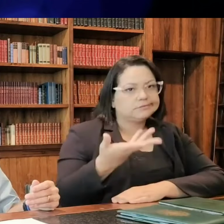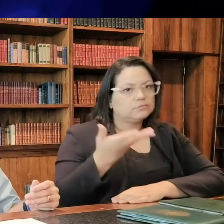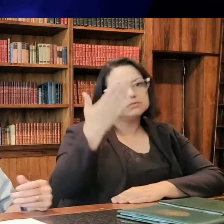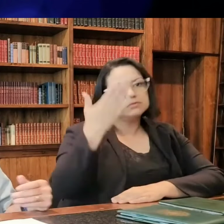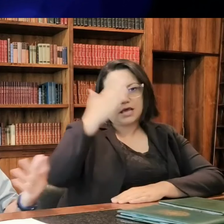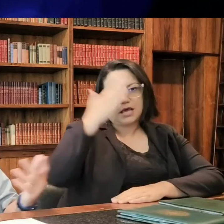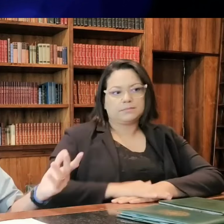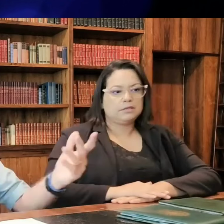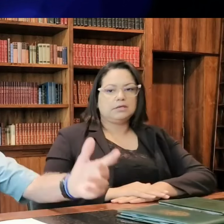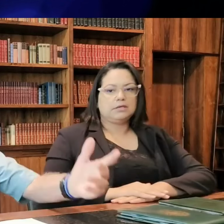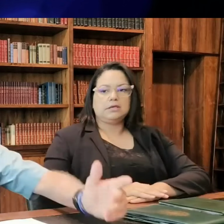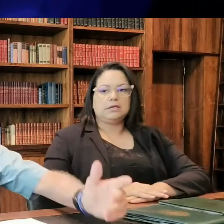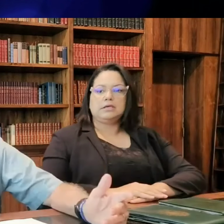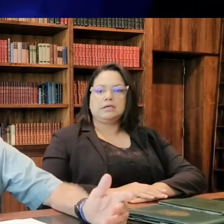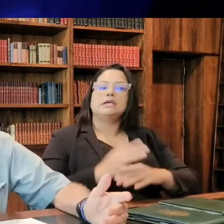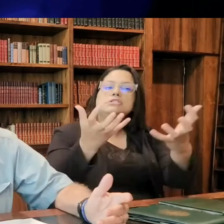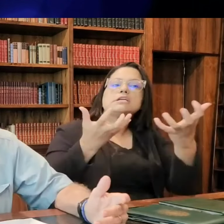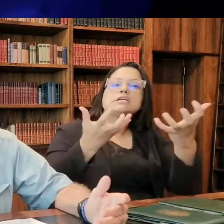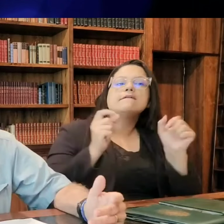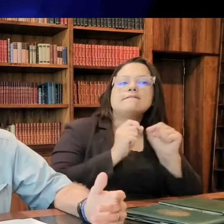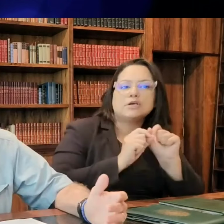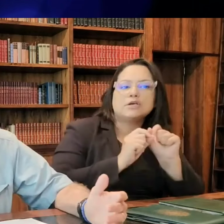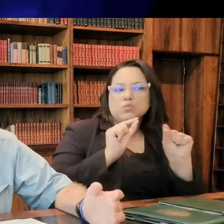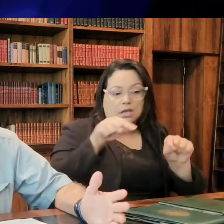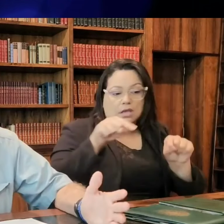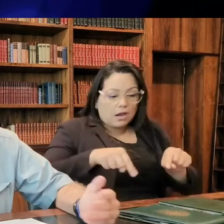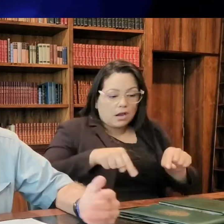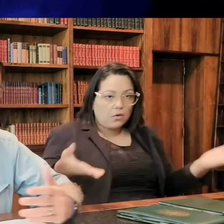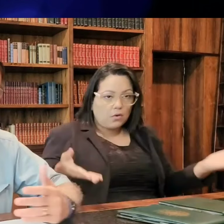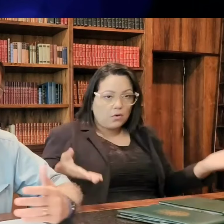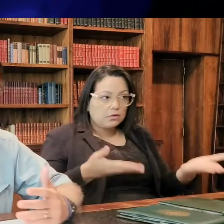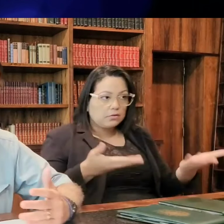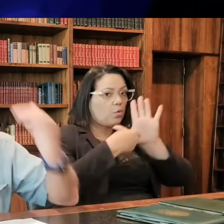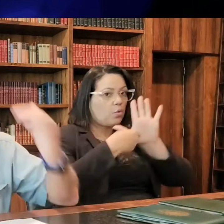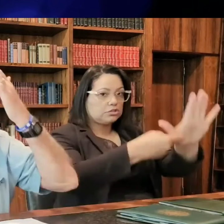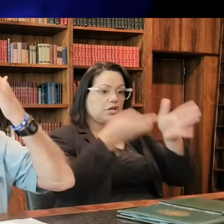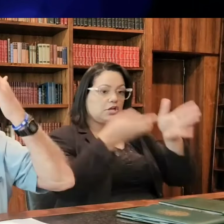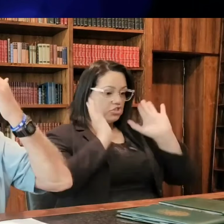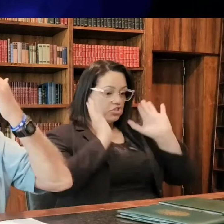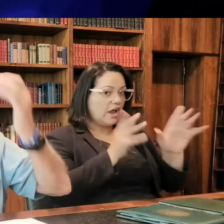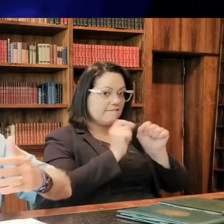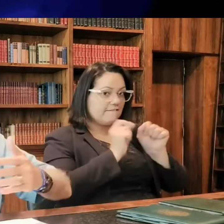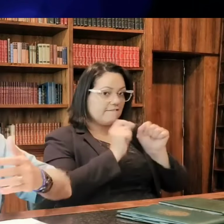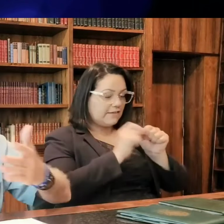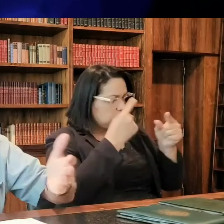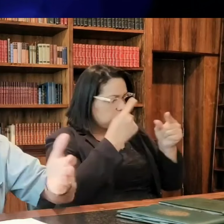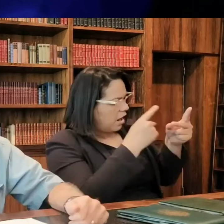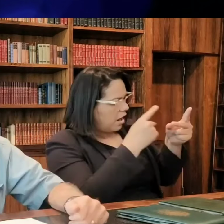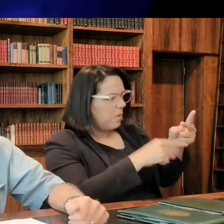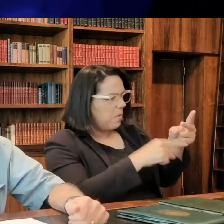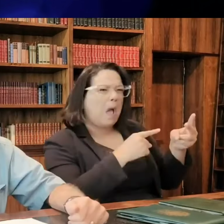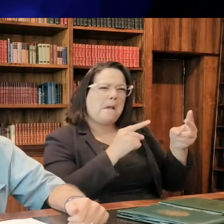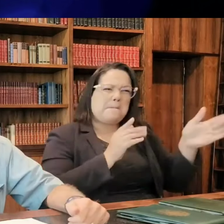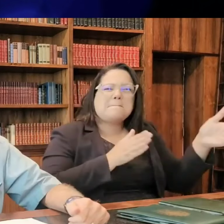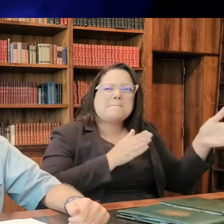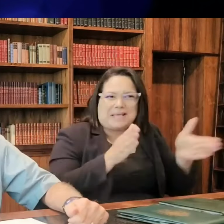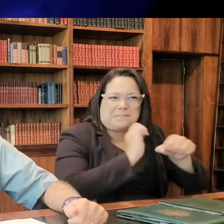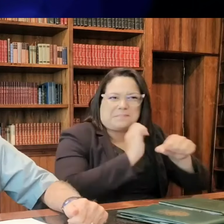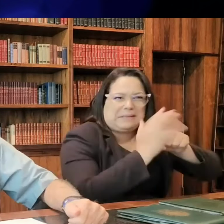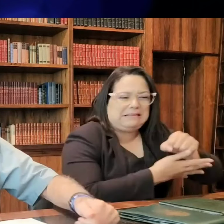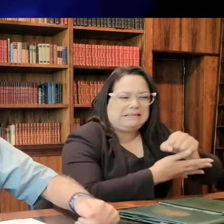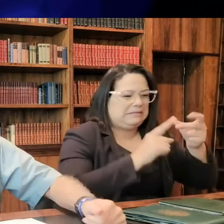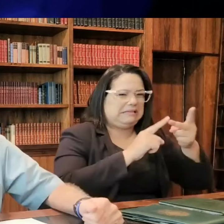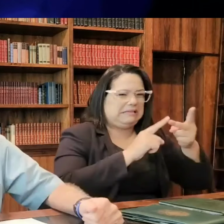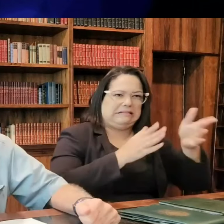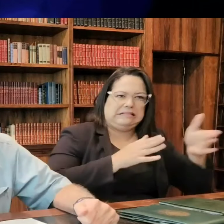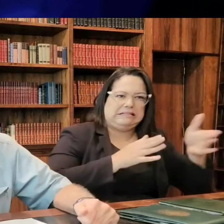acontecendo. E o que a gente quer com isso aqui? A gente quer mostrar o que fizemos, mesmo com pandemia, com guerra, a crise,